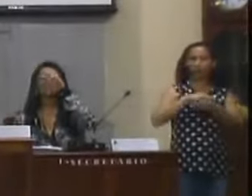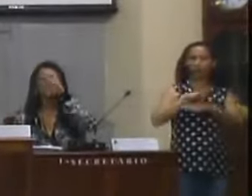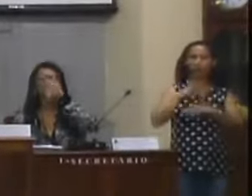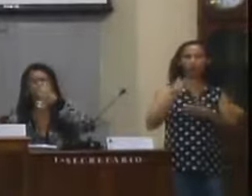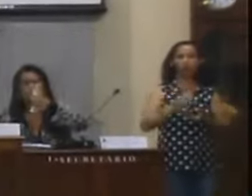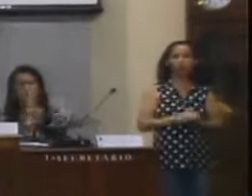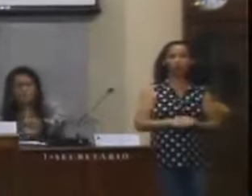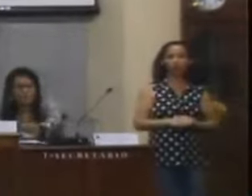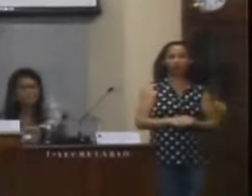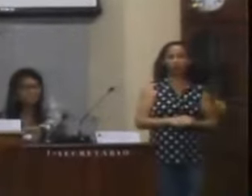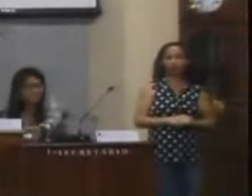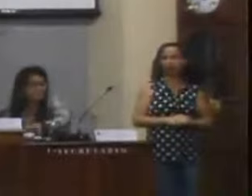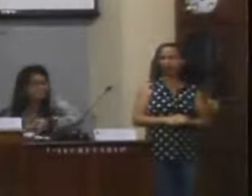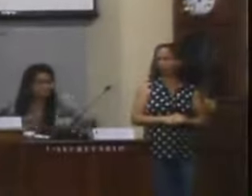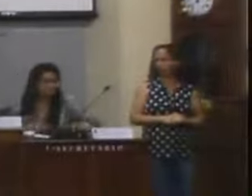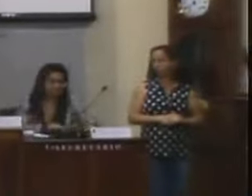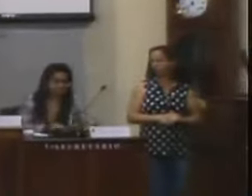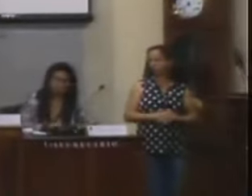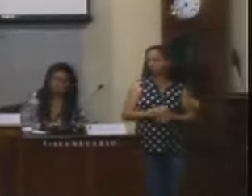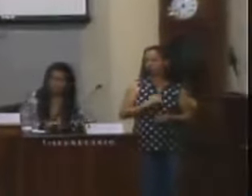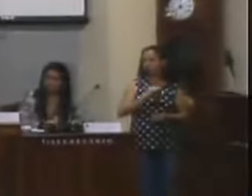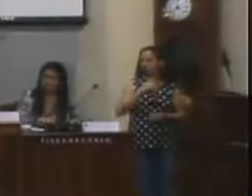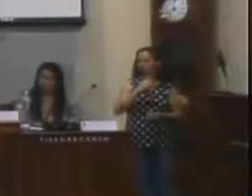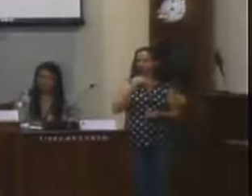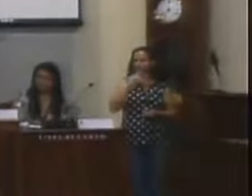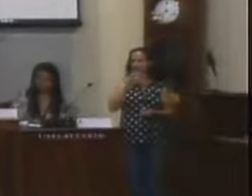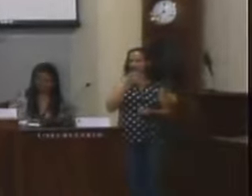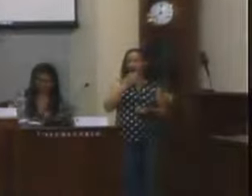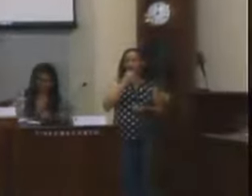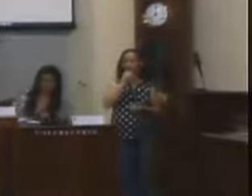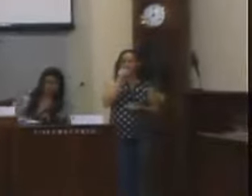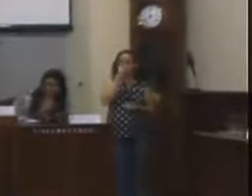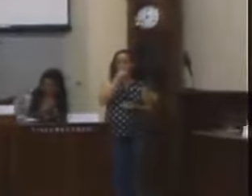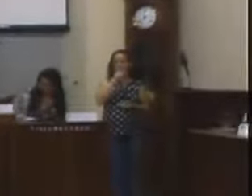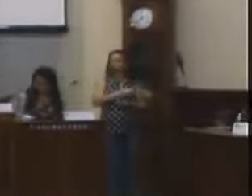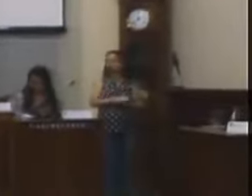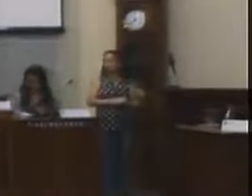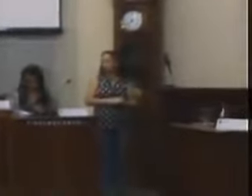todos uma boa noite. E, se Deus quiser, um bom final de semana a todos também.